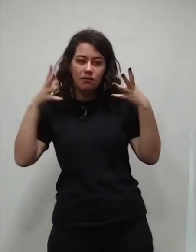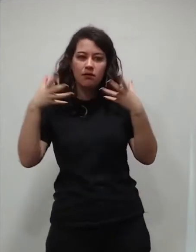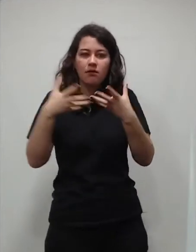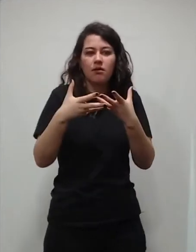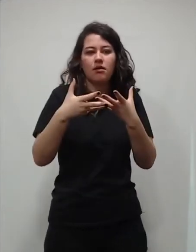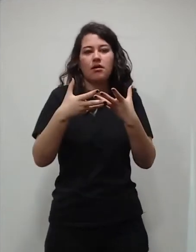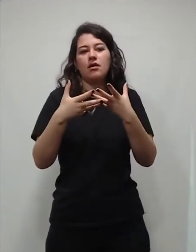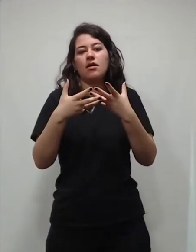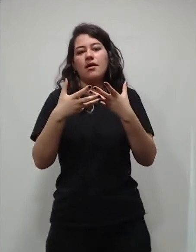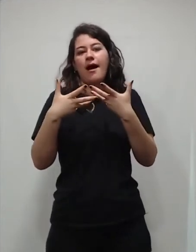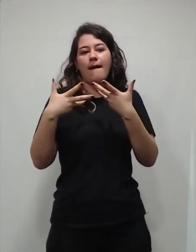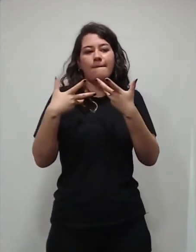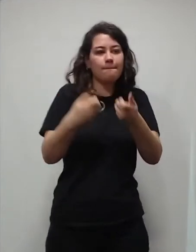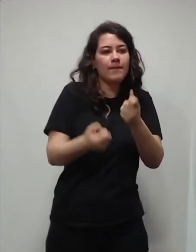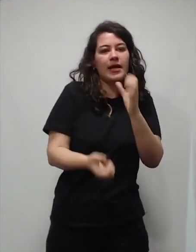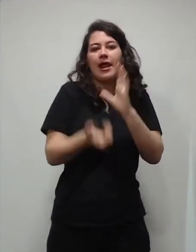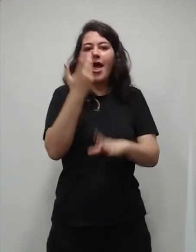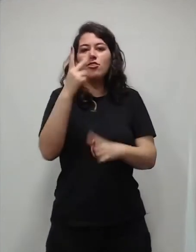aquellas políticas